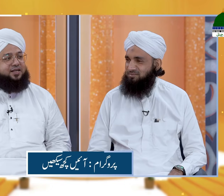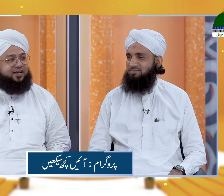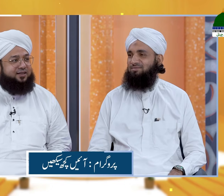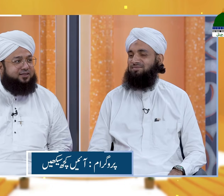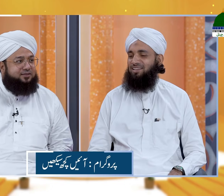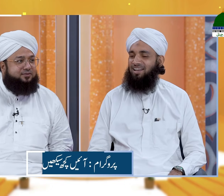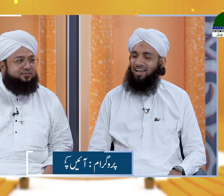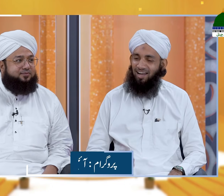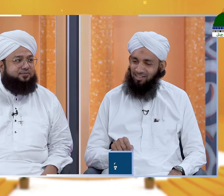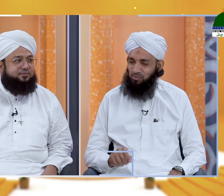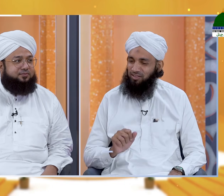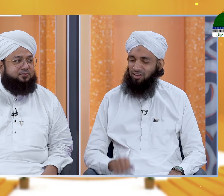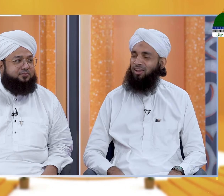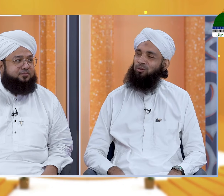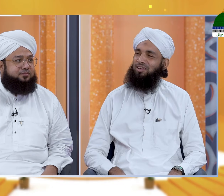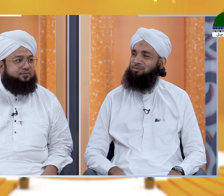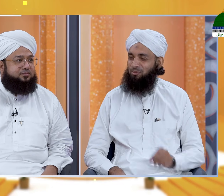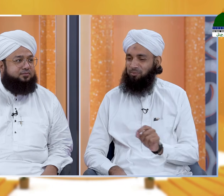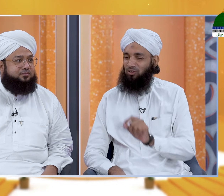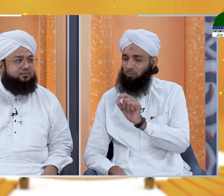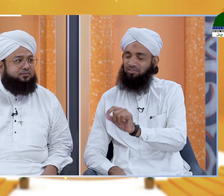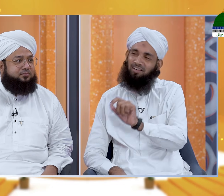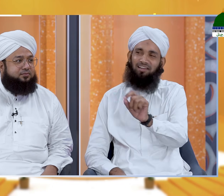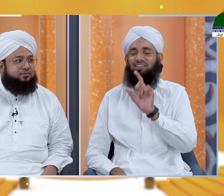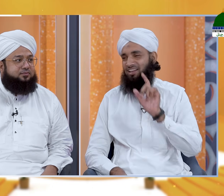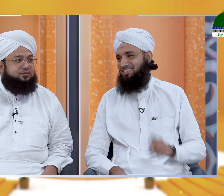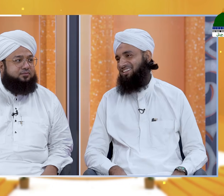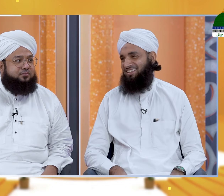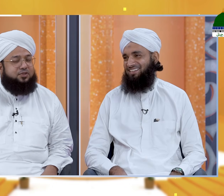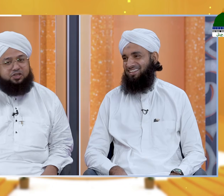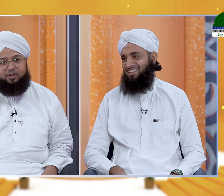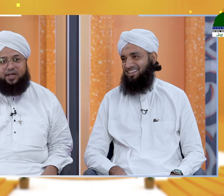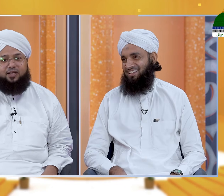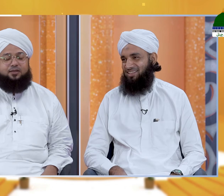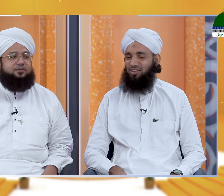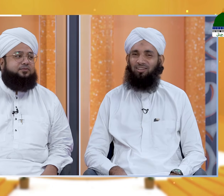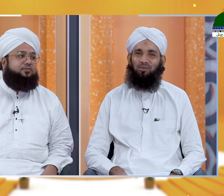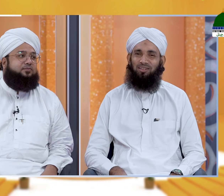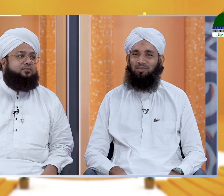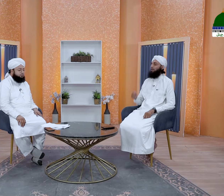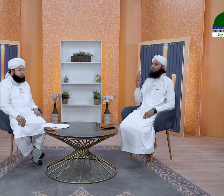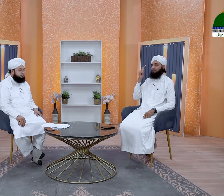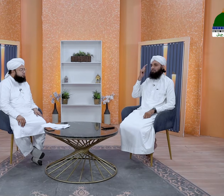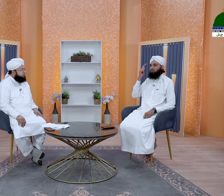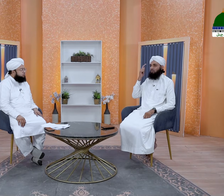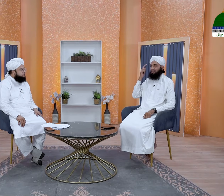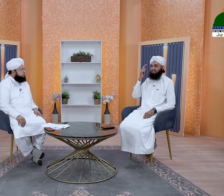رہے ہیں؟ آج بھی انشاءاللہ الکریم ہم اپنے ٹاپک سے ریلیٹڈ اشارے سیکھیں گے. جی بتائیے. انشاءاللہ الکریم بدگمانی کا اشارہ